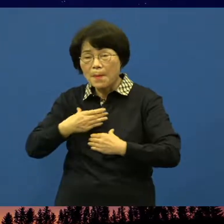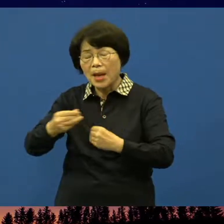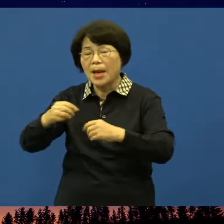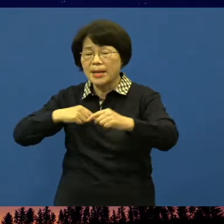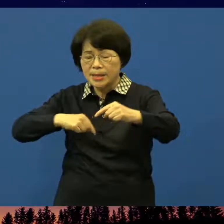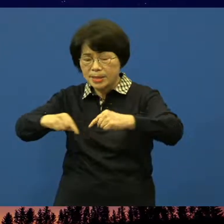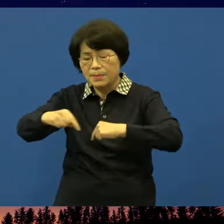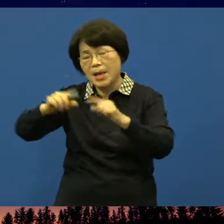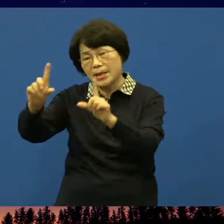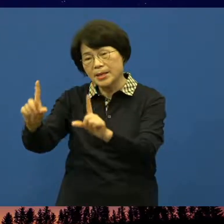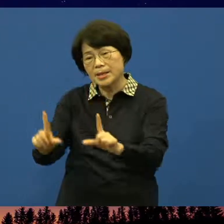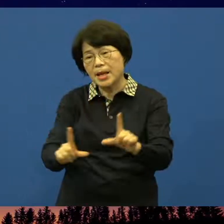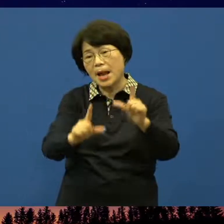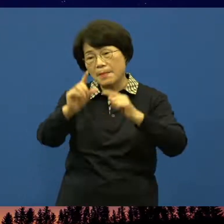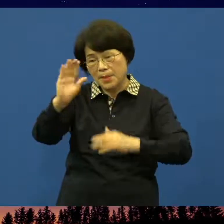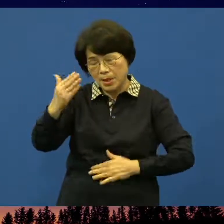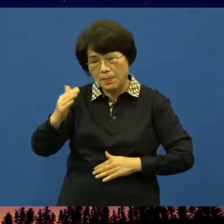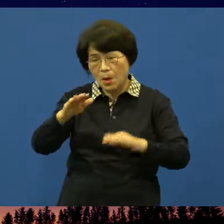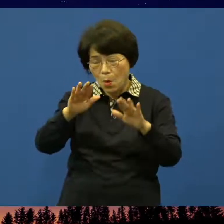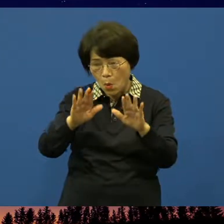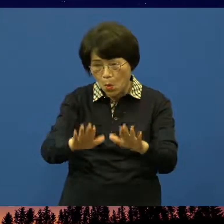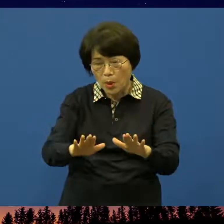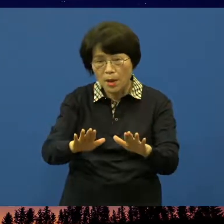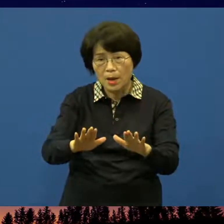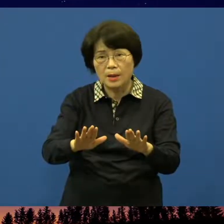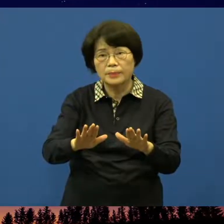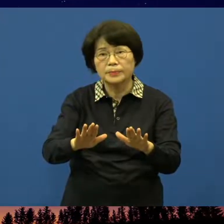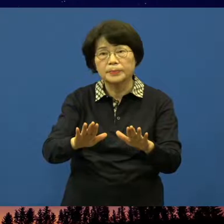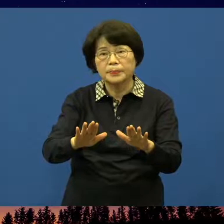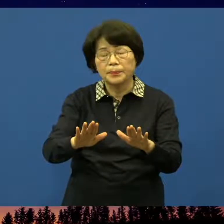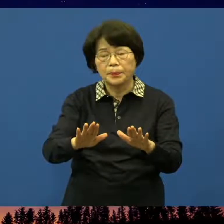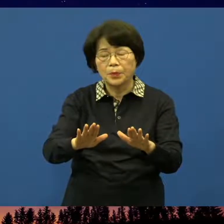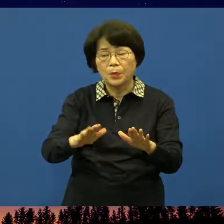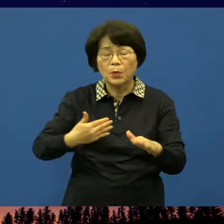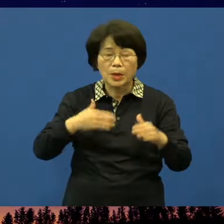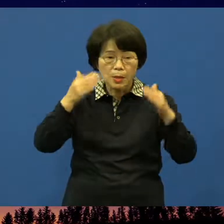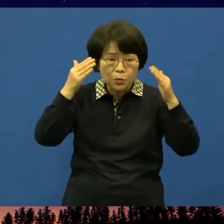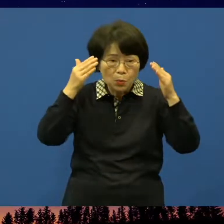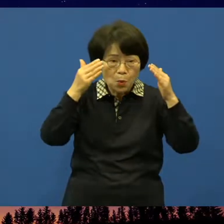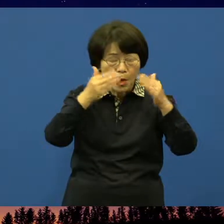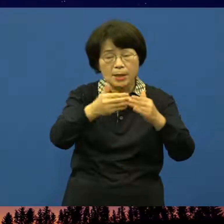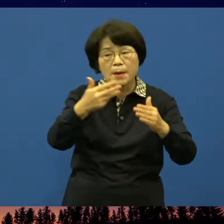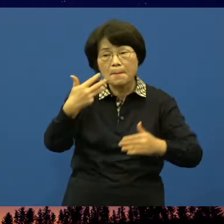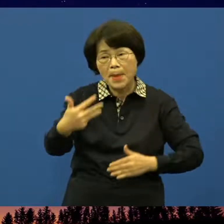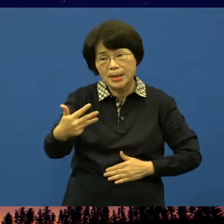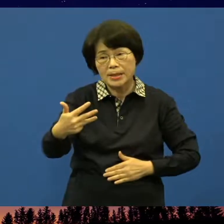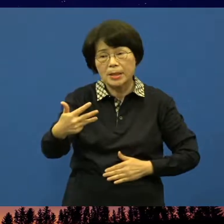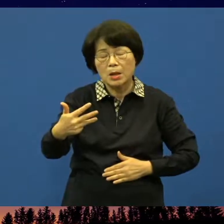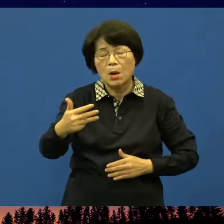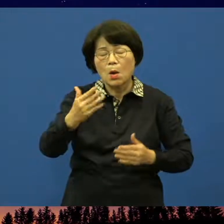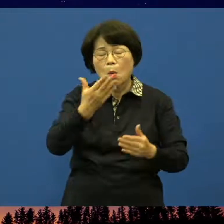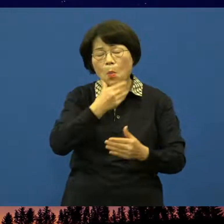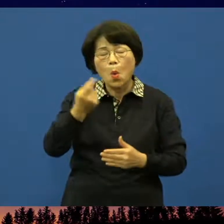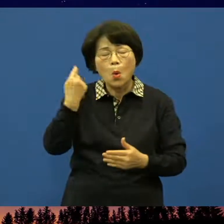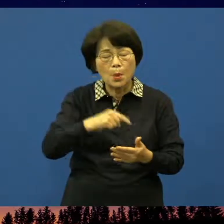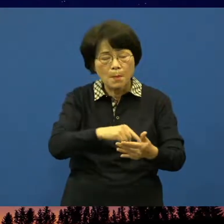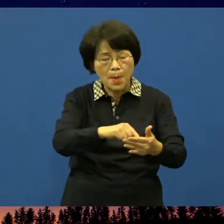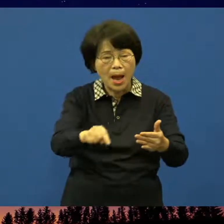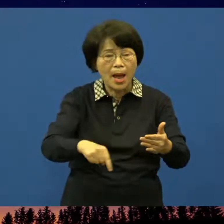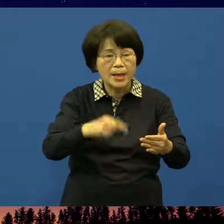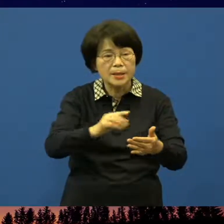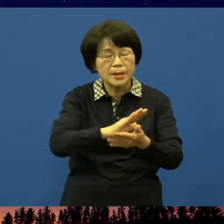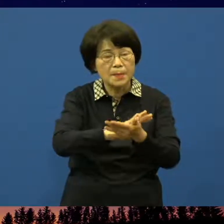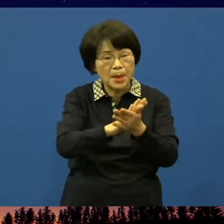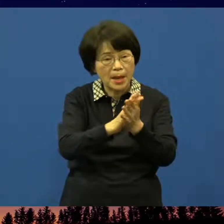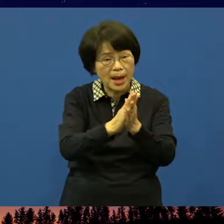산다는 거예요. 그러면서 오늘 우리가 좀 주목해야 될 것은 8절에 있어요. 복음 안에서 변화된 삶을 구체적으로 열거하면서 오늘